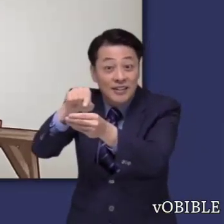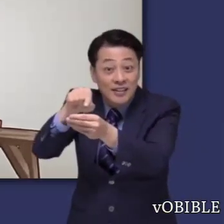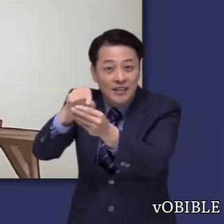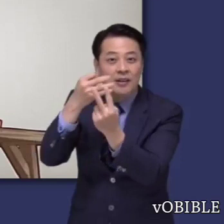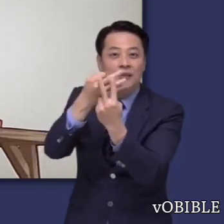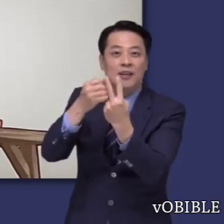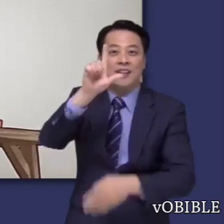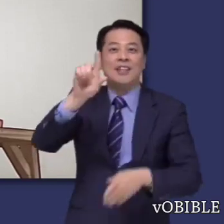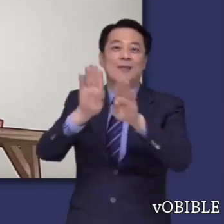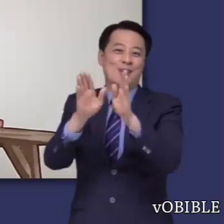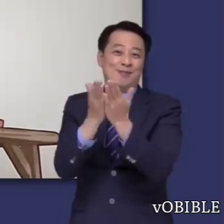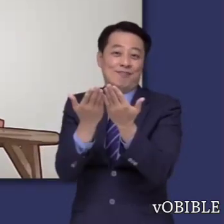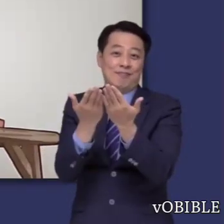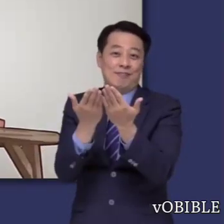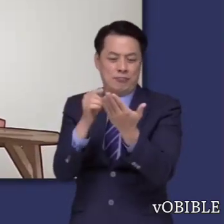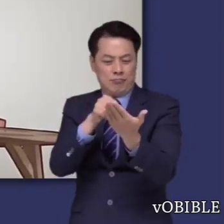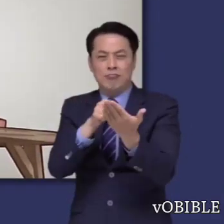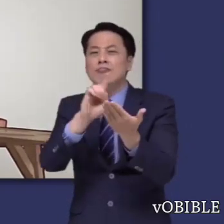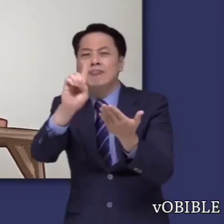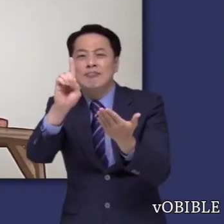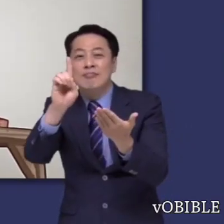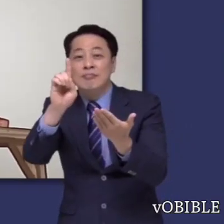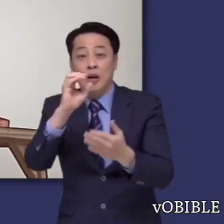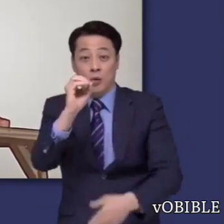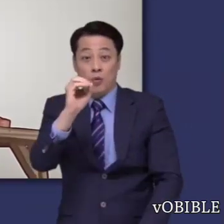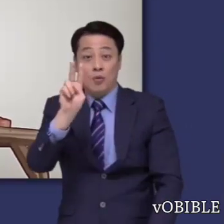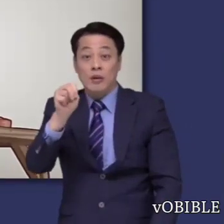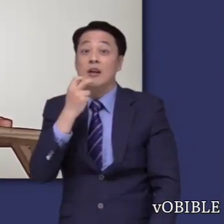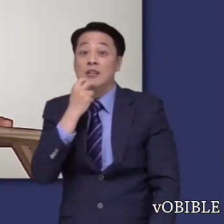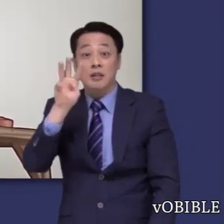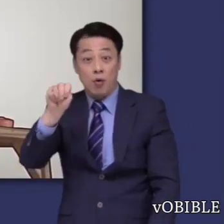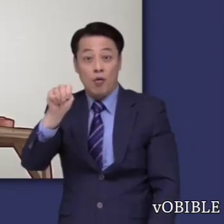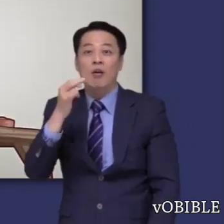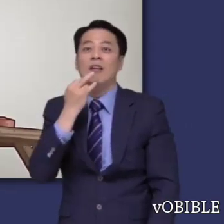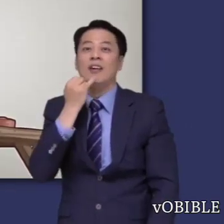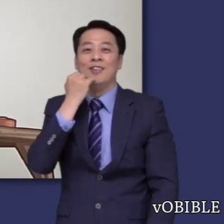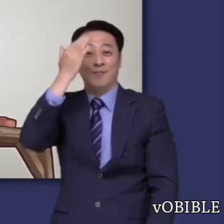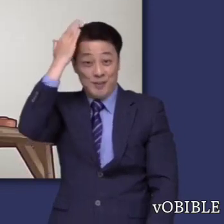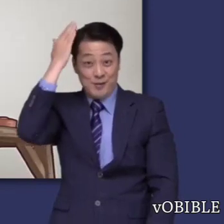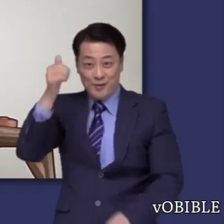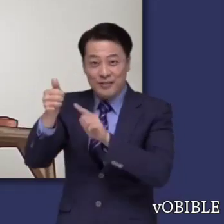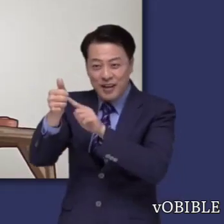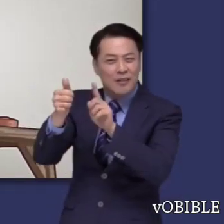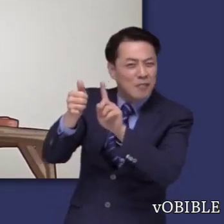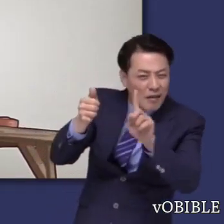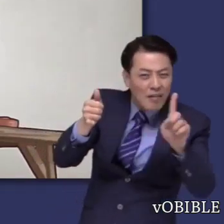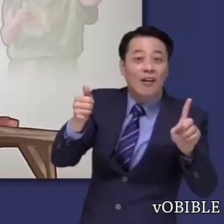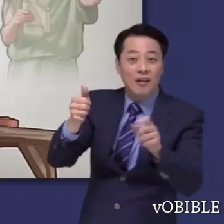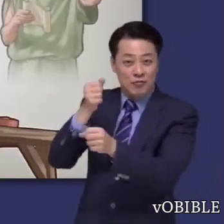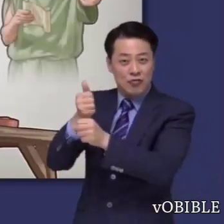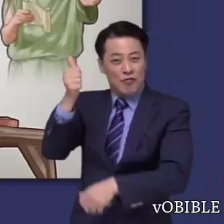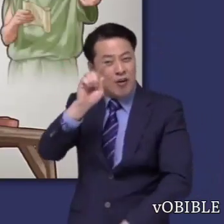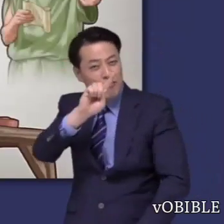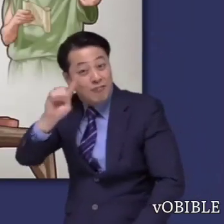你知道吗？腓利门书是保罗的书信中唯一一封专门为了处理私事而